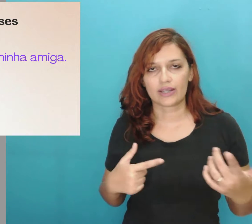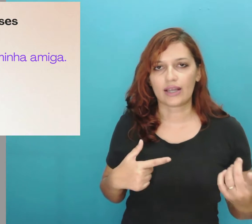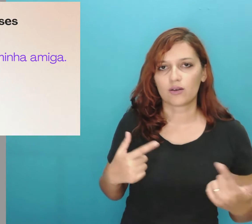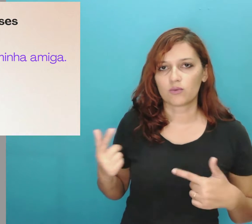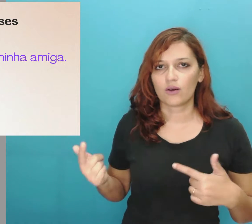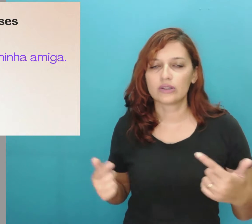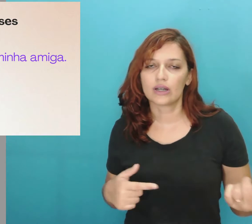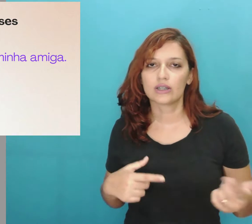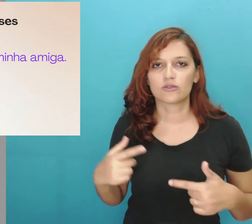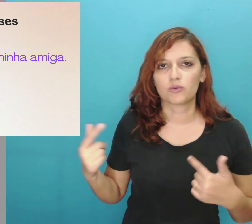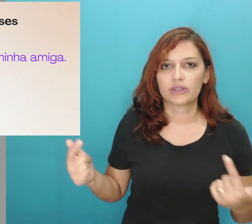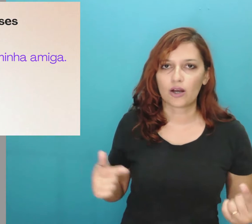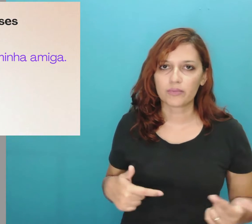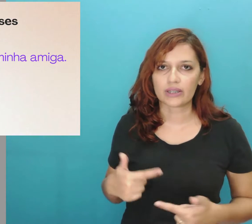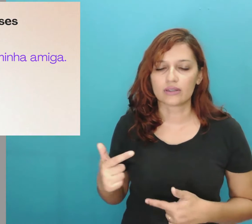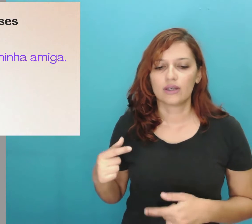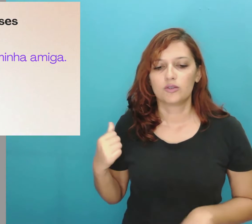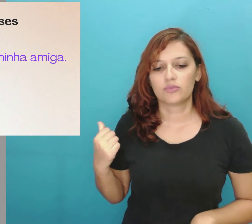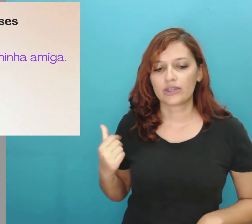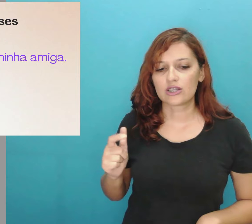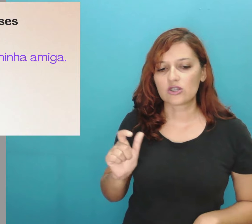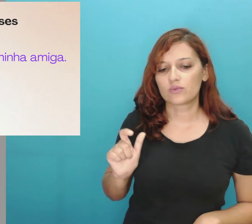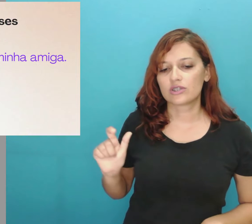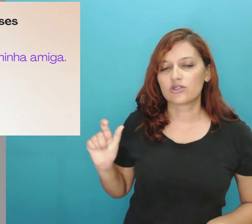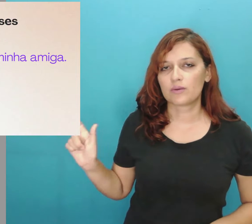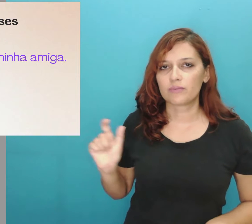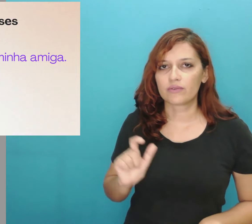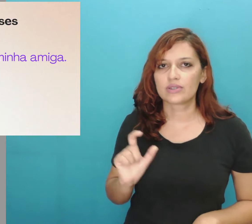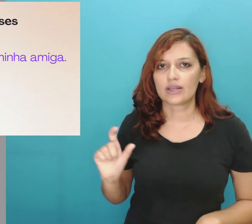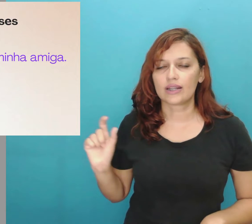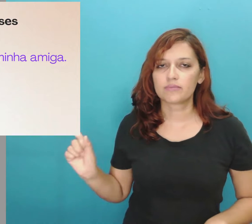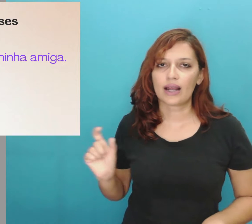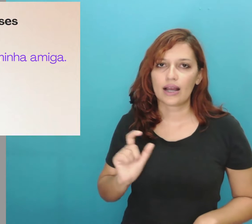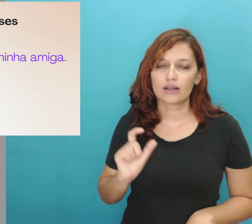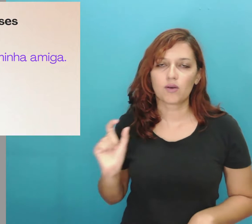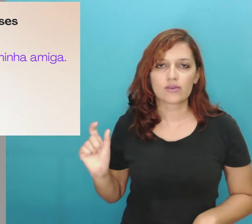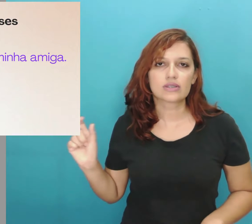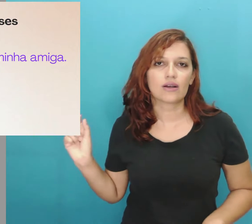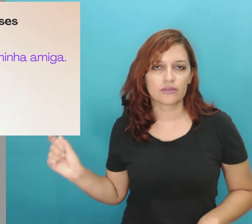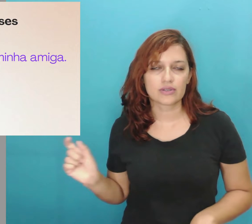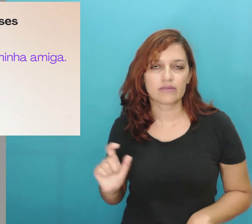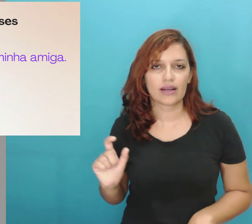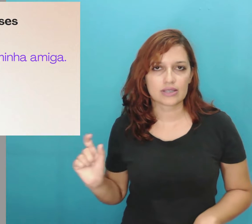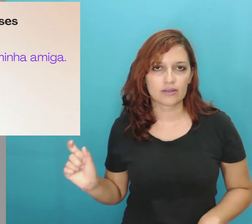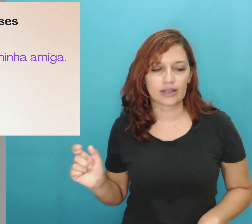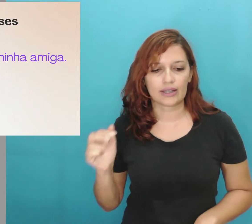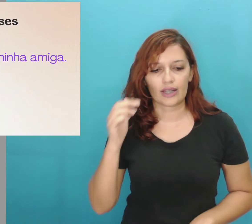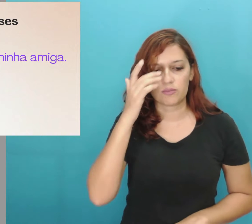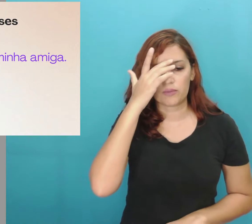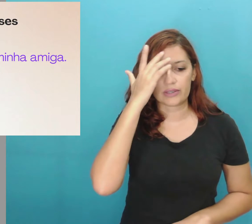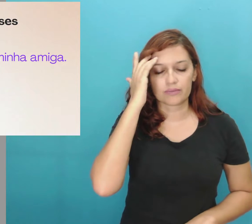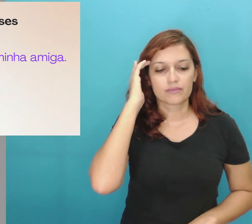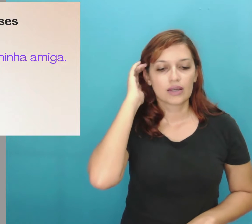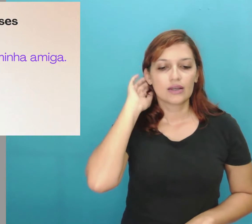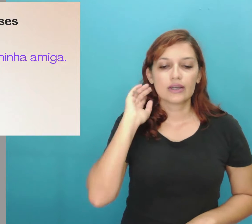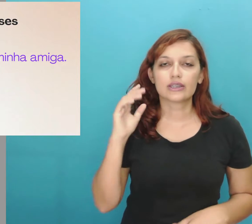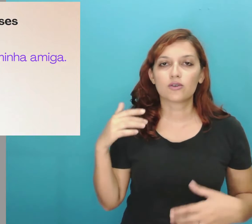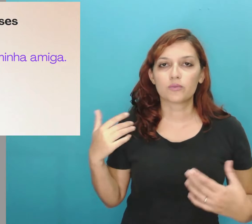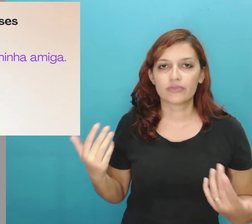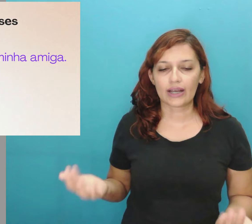estar concordando nominalmente, porque é só um sistema para você lembrar qual sinal que você vai executar naquele momento. Então, como ficaria